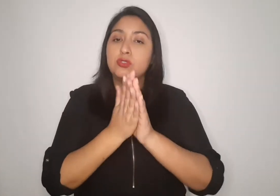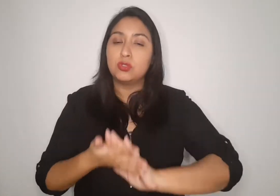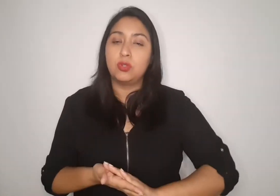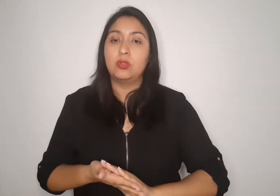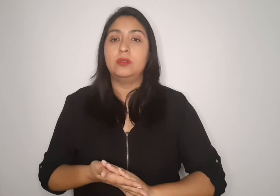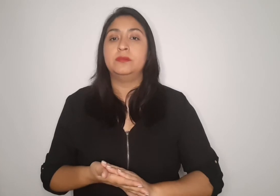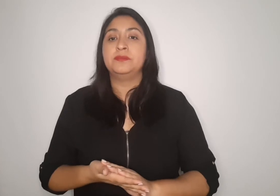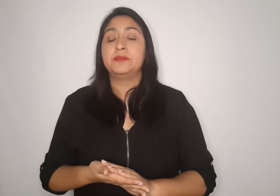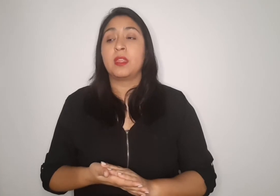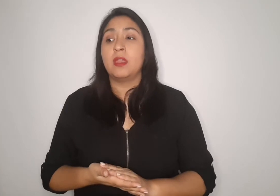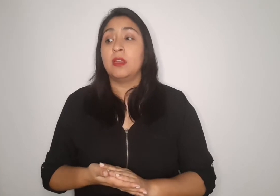Wow.